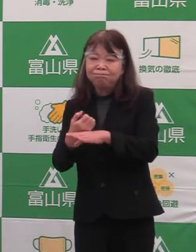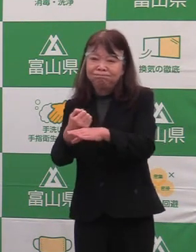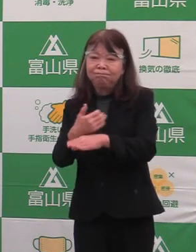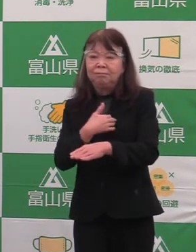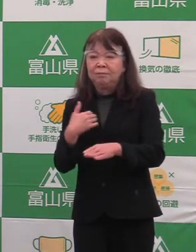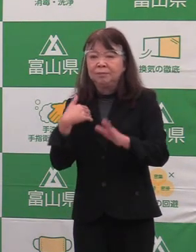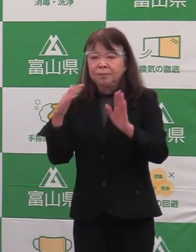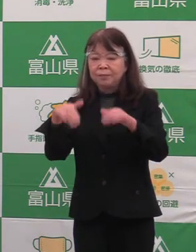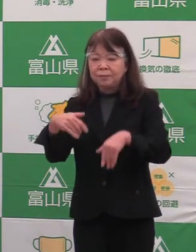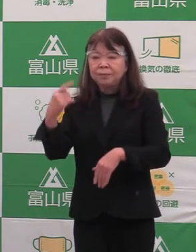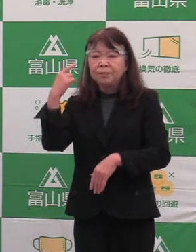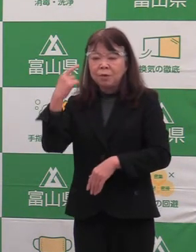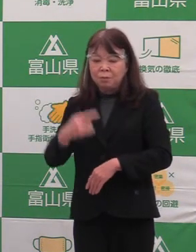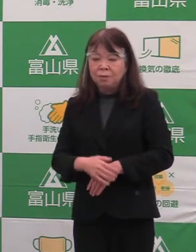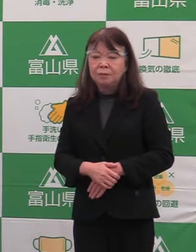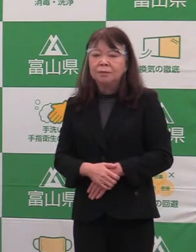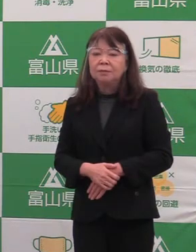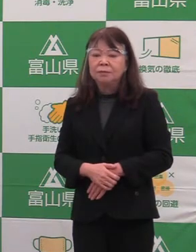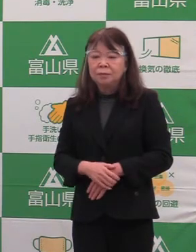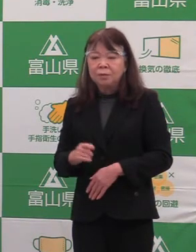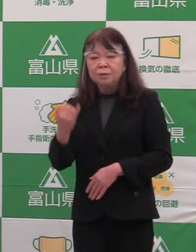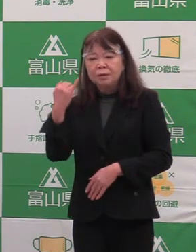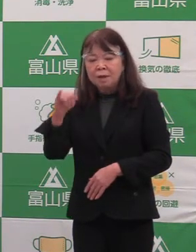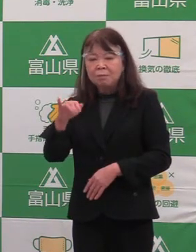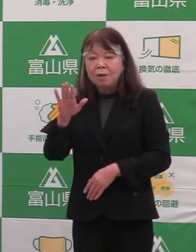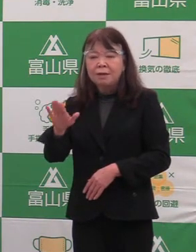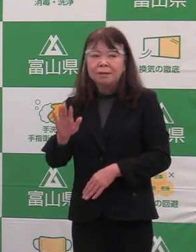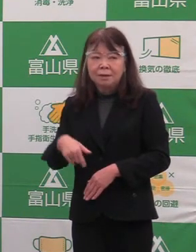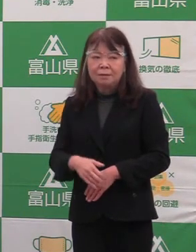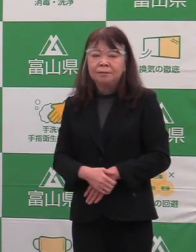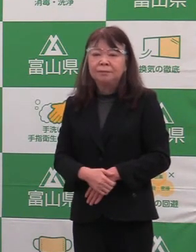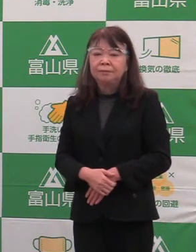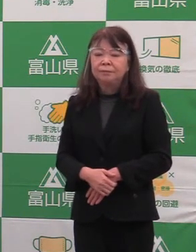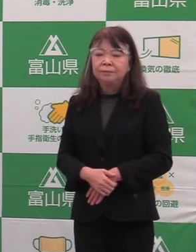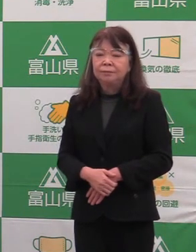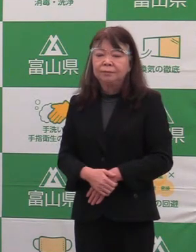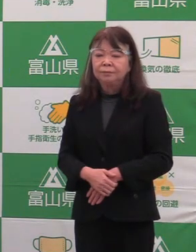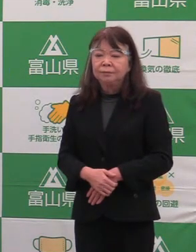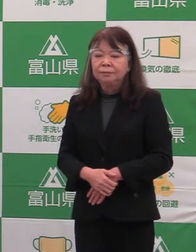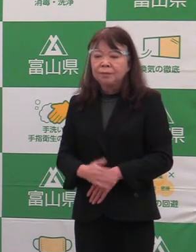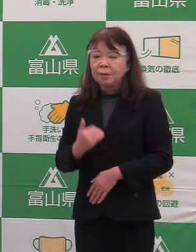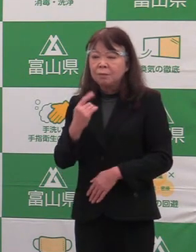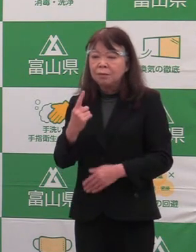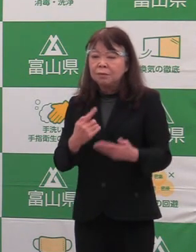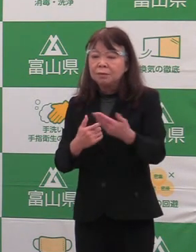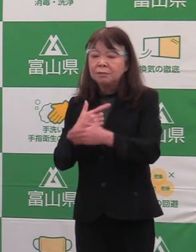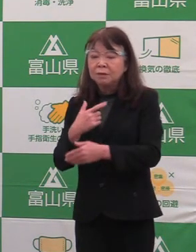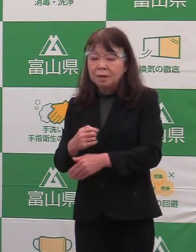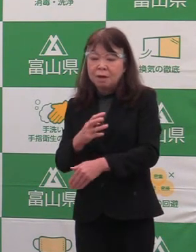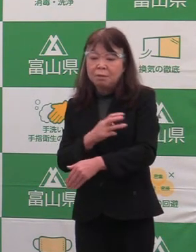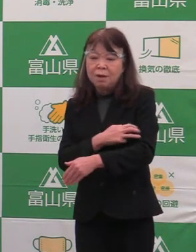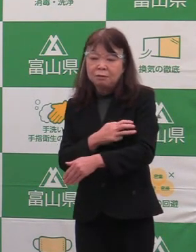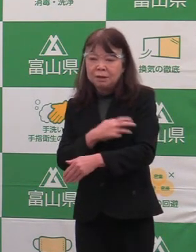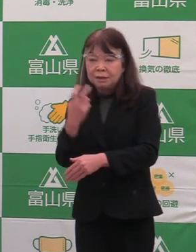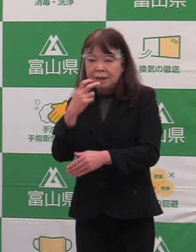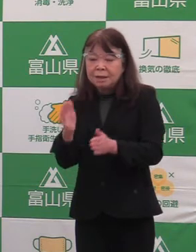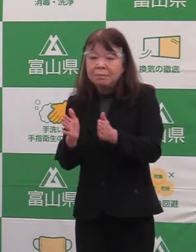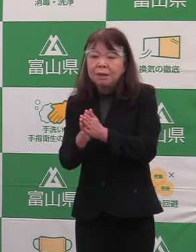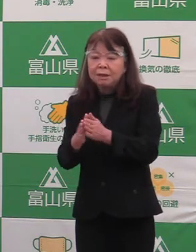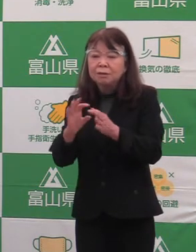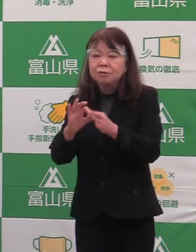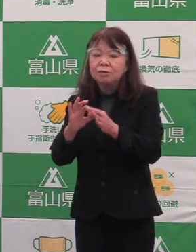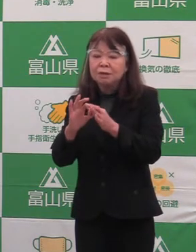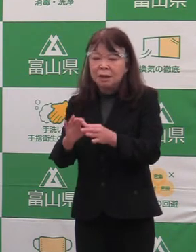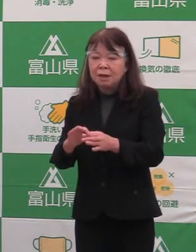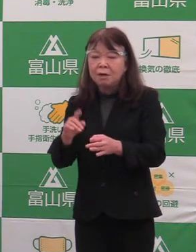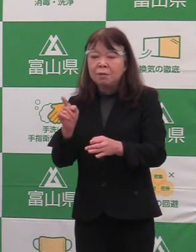ということ、これも言われました。 分かりました。あともう1点なんですけど、ワクチン検査パッケージなんですけれども、これ